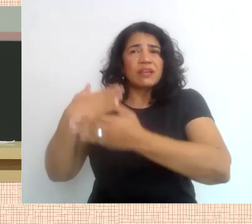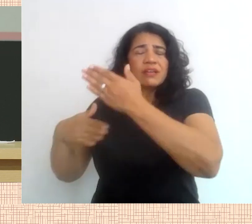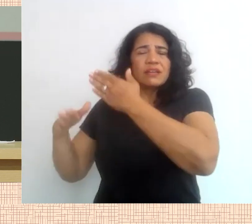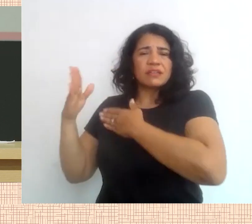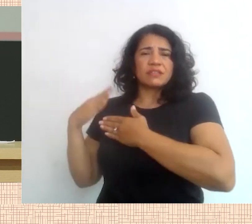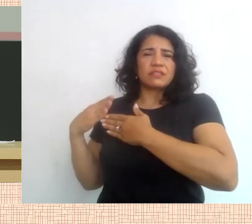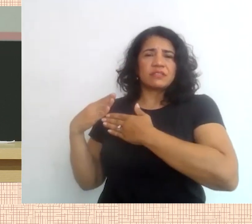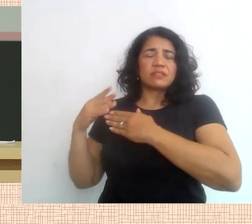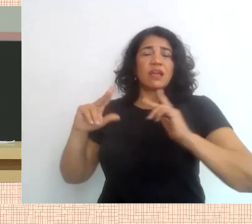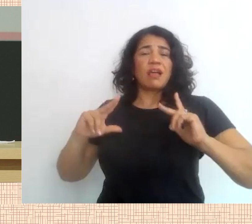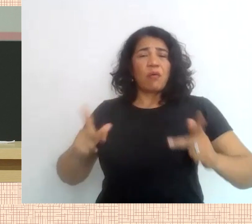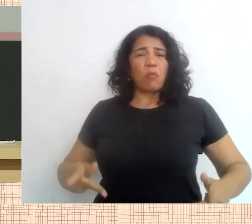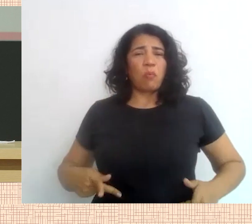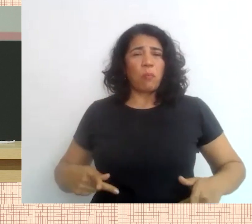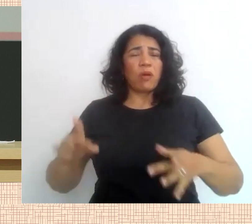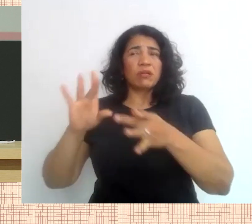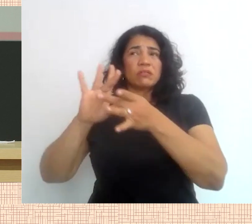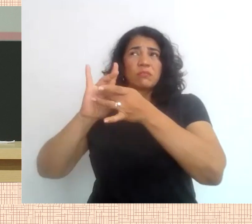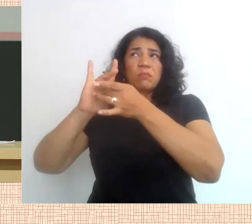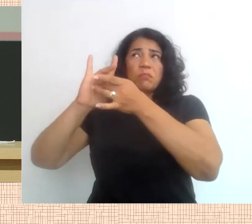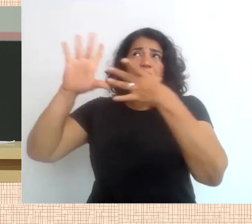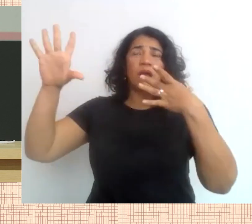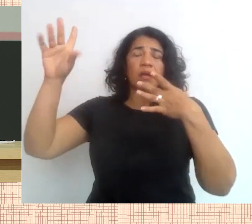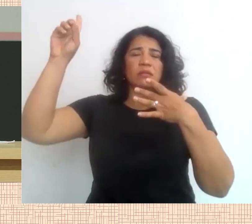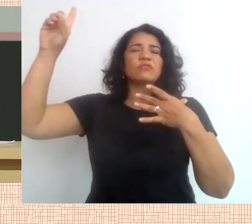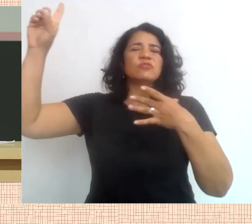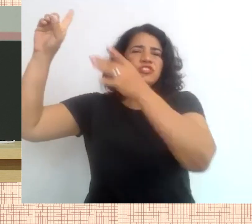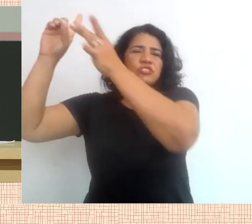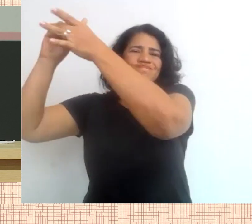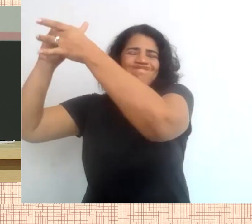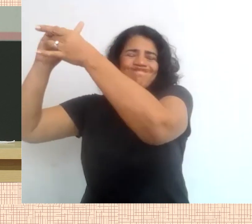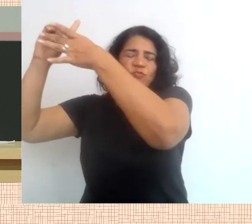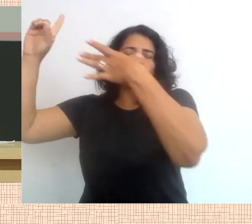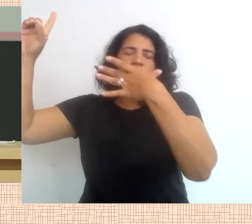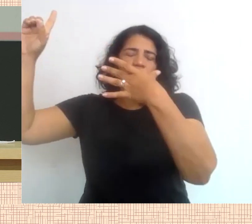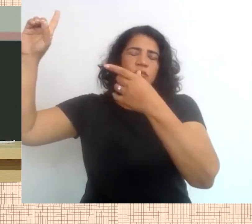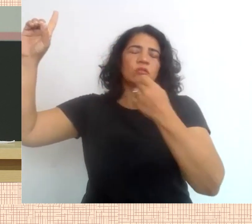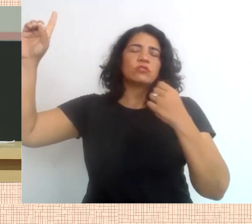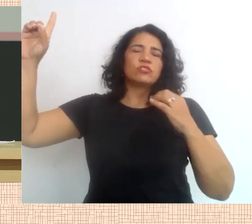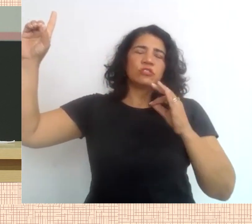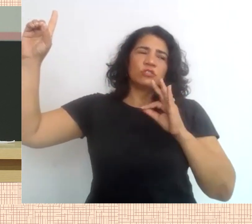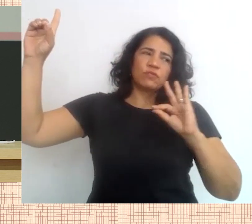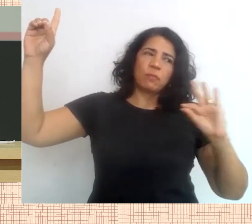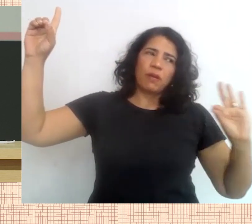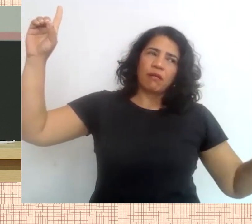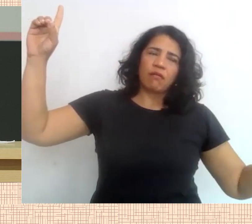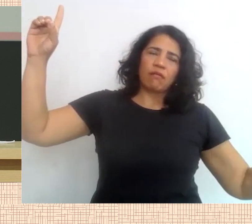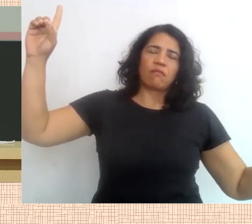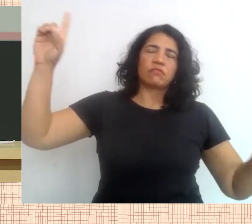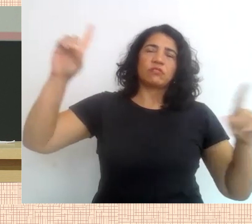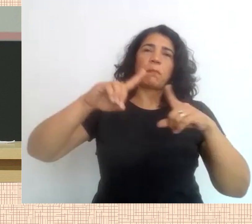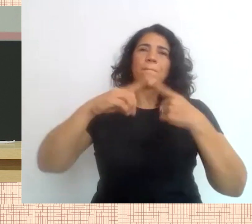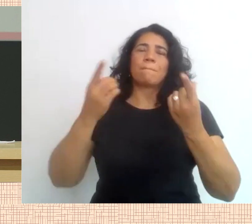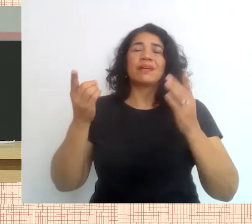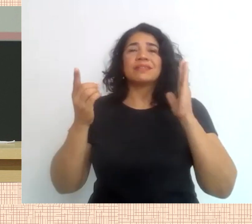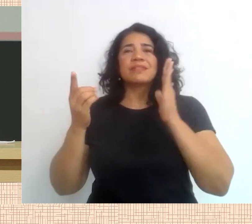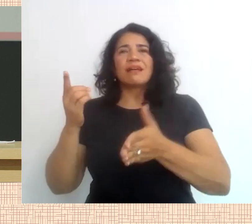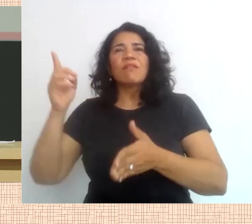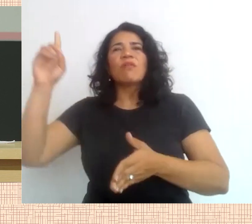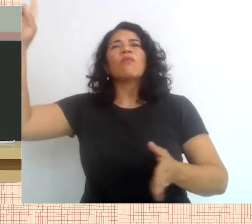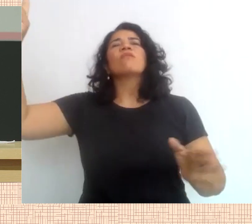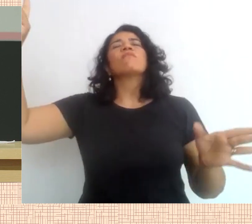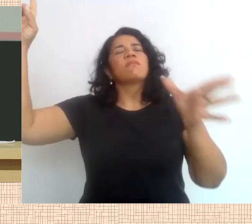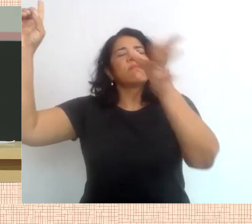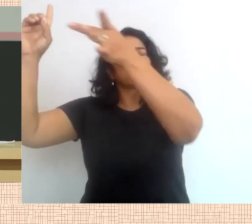Colossenses. Deus quer colocá-lo como cabeça sobre todas as coisas. Mas como é que Deus vai fazer sobre todas as